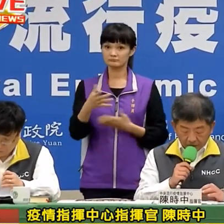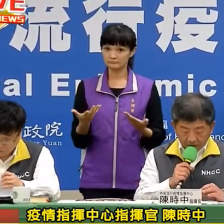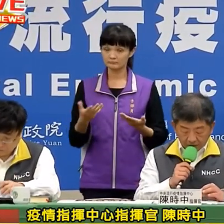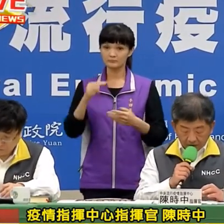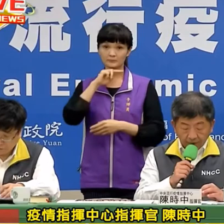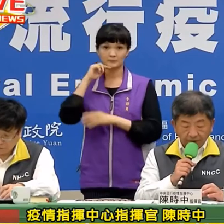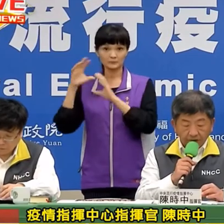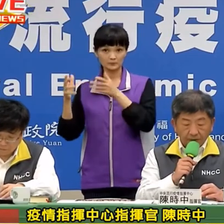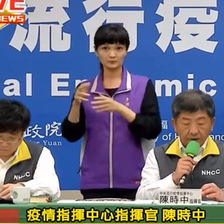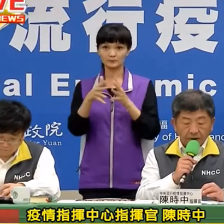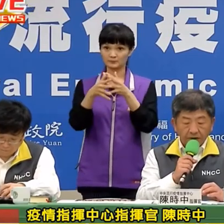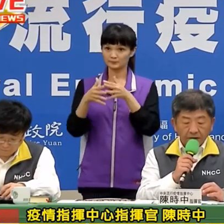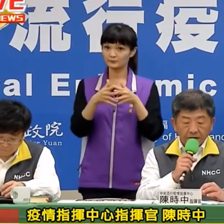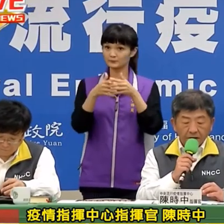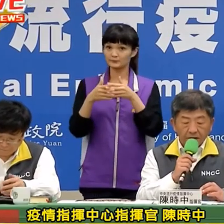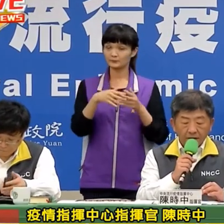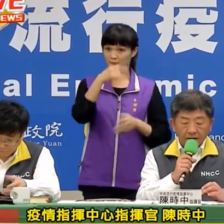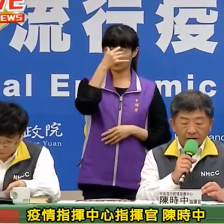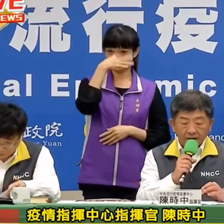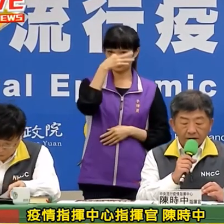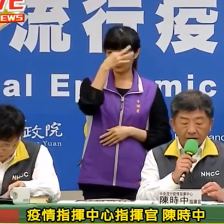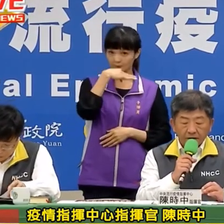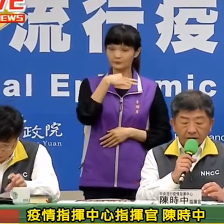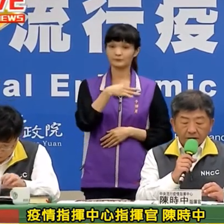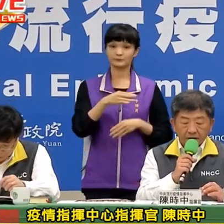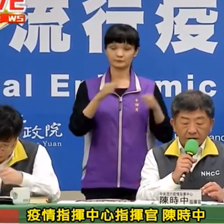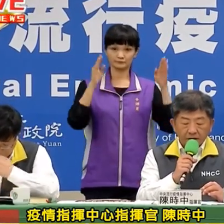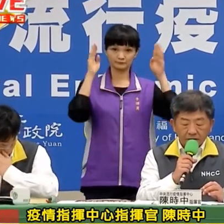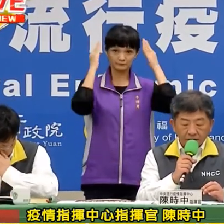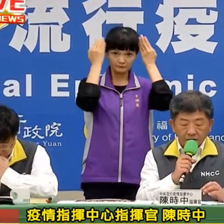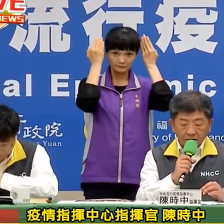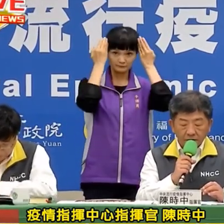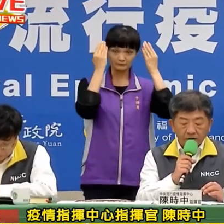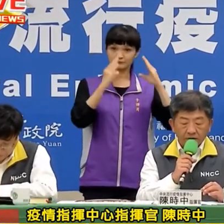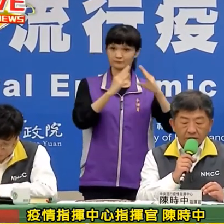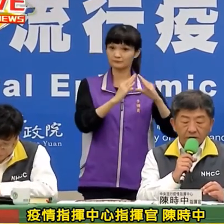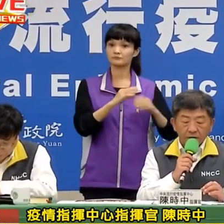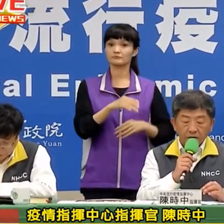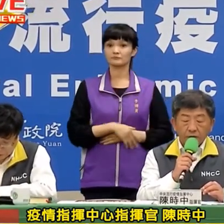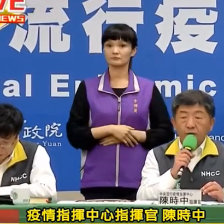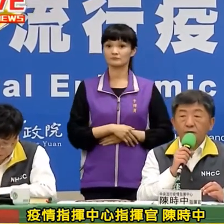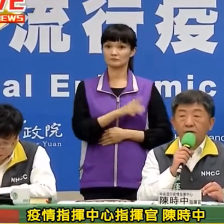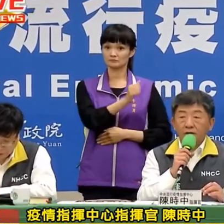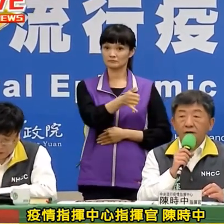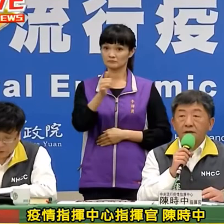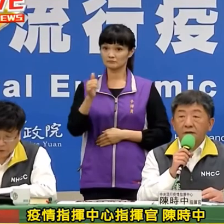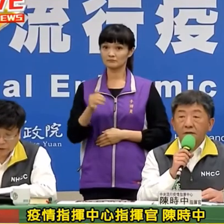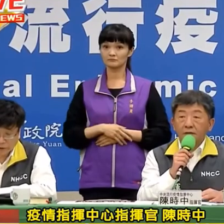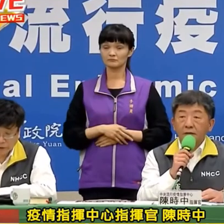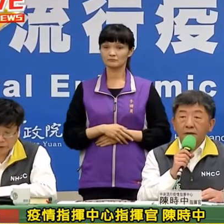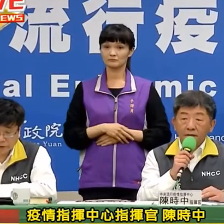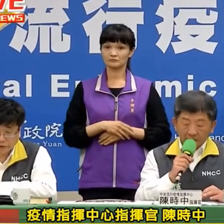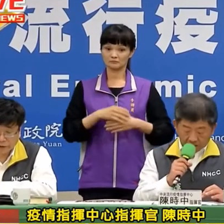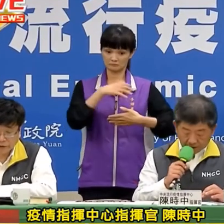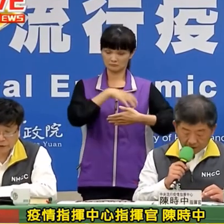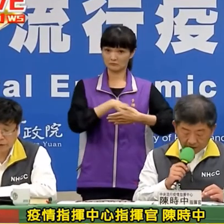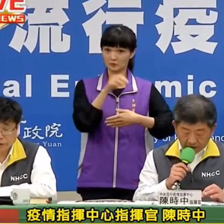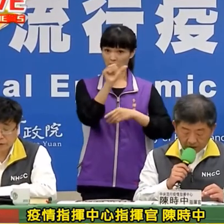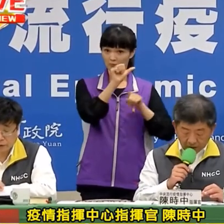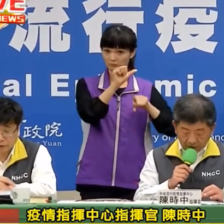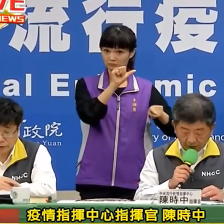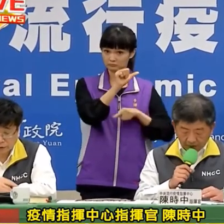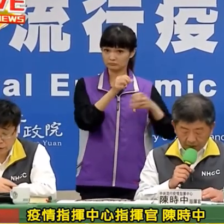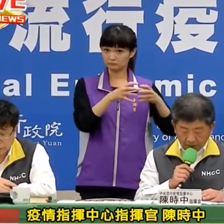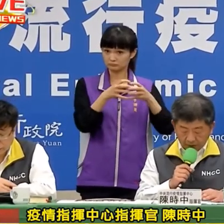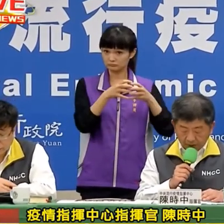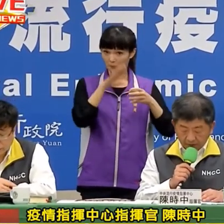英国、美国、菲律宾、埃及，那其中5人与群聚的事件有关，